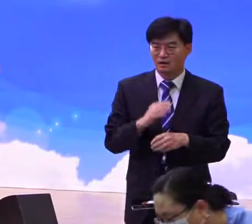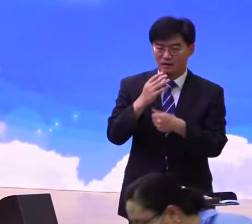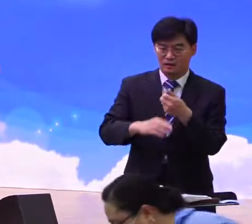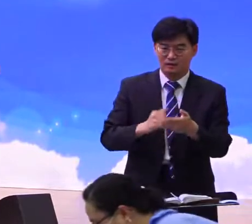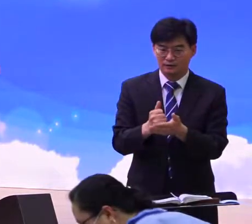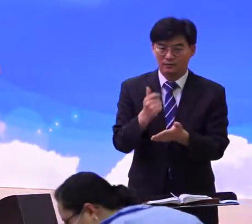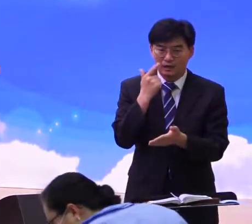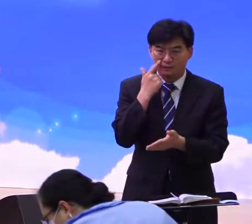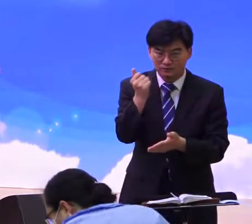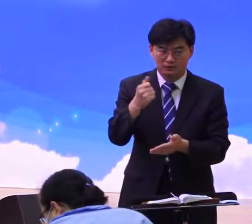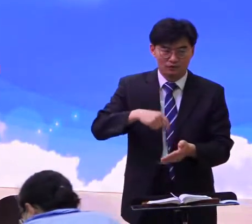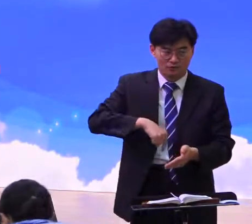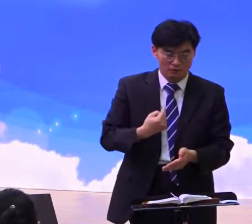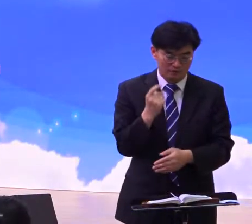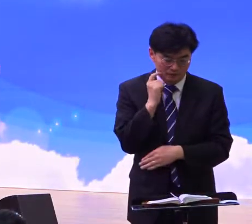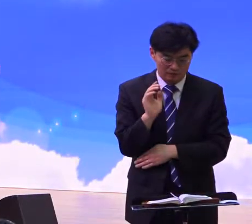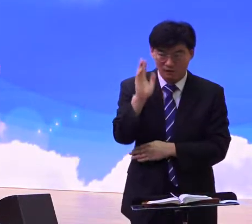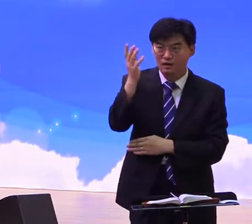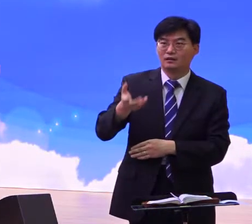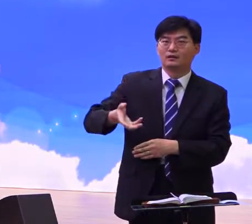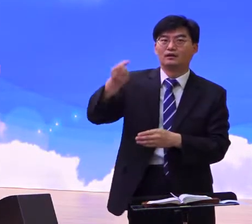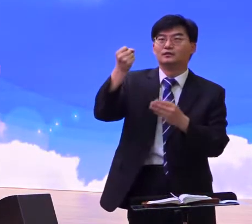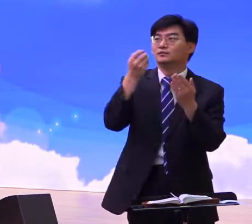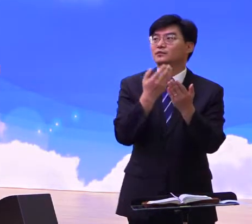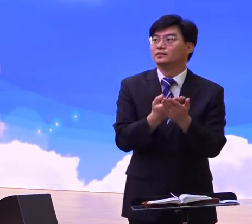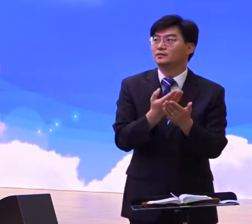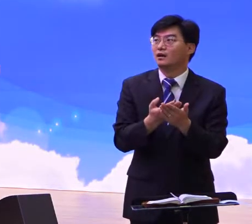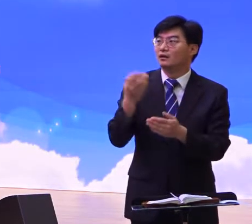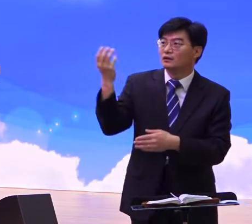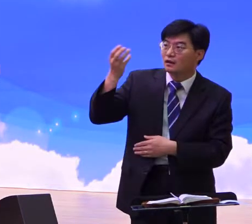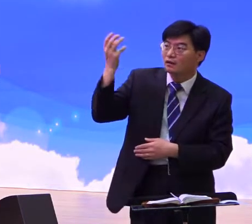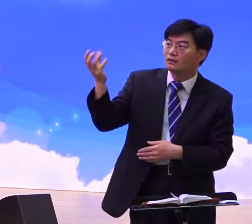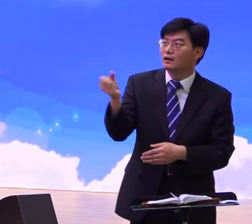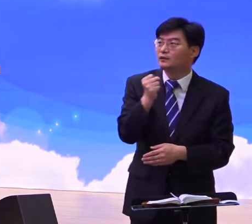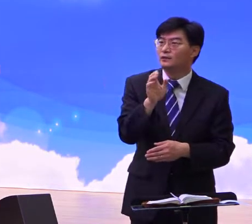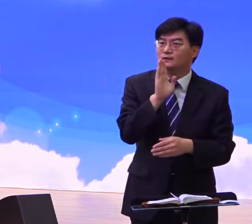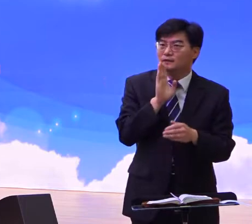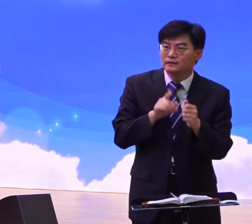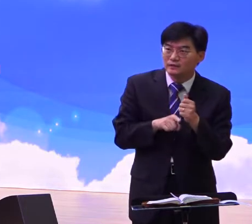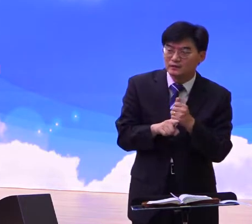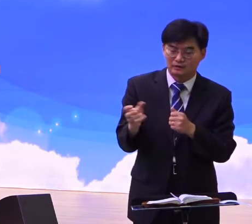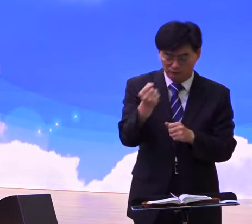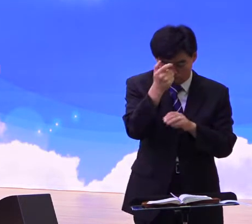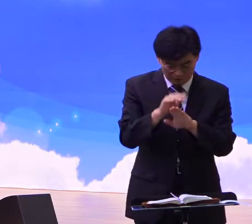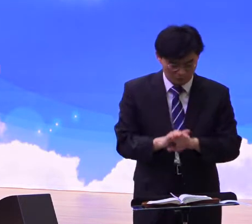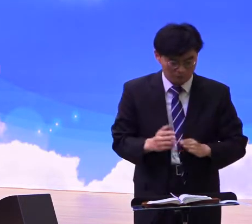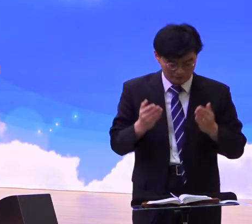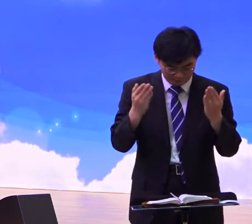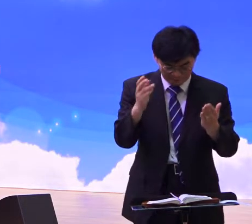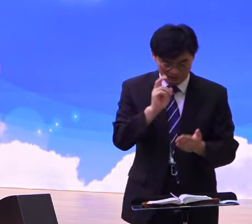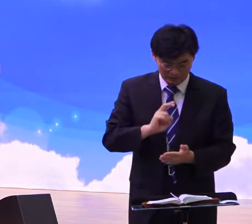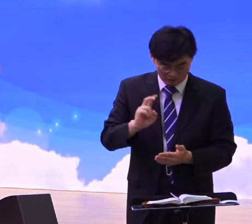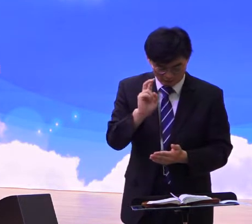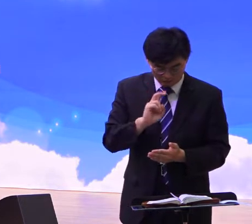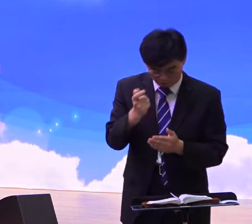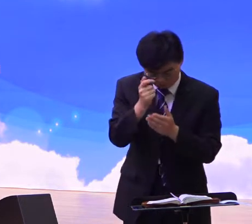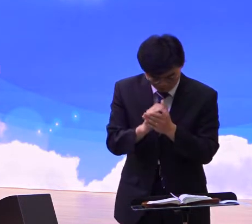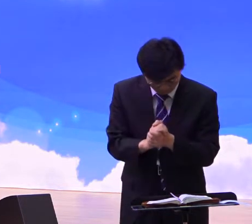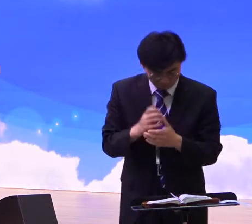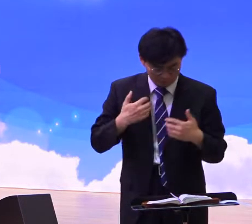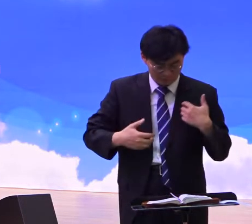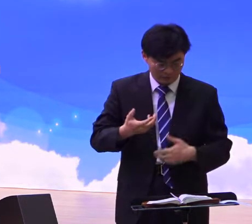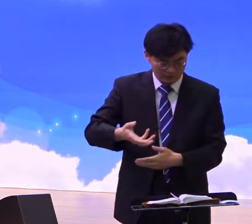받아 주옵소서. 영과 진리로 예배하오니 우리가 드리는 찬송과 기도를 기쁘게 받아 주옵소서.